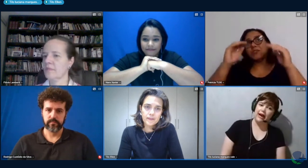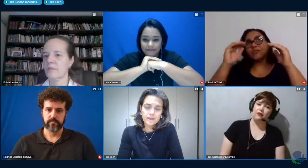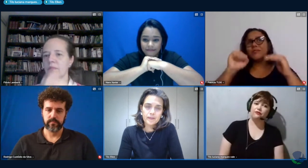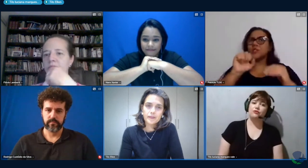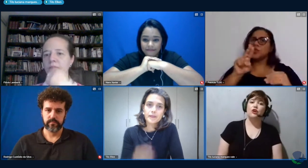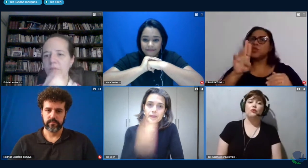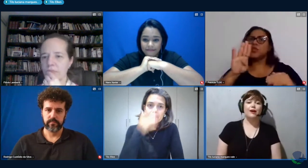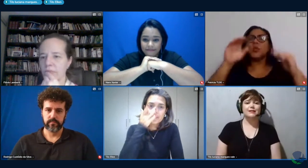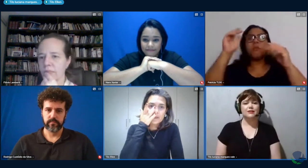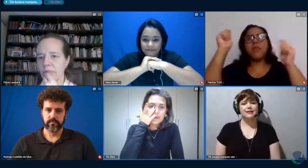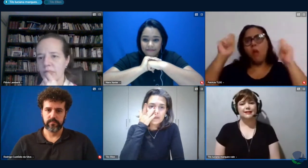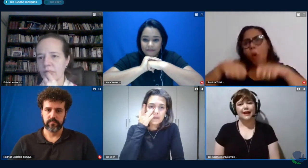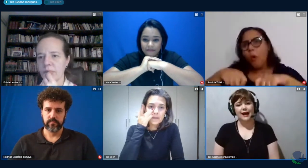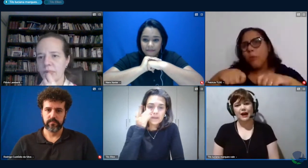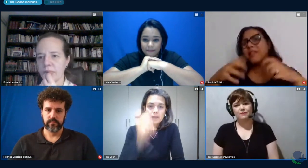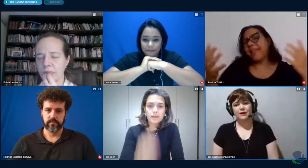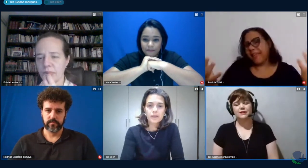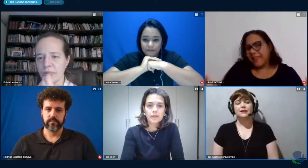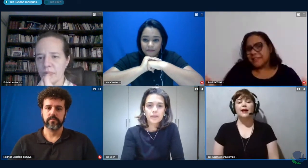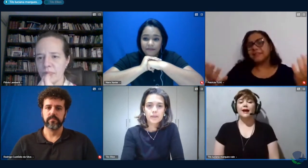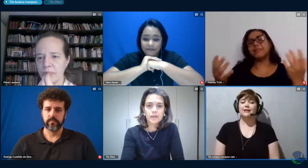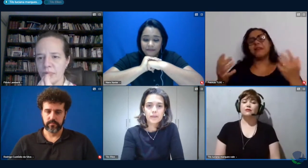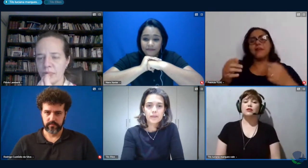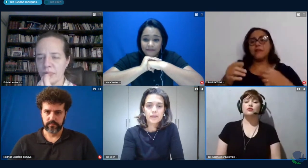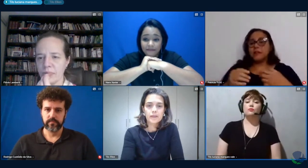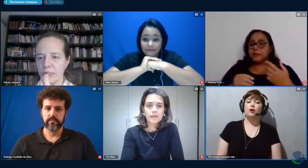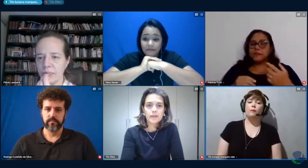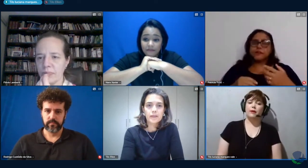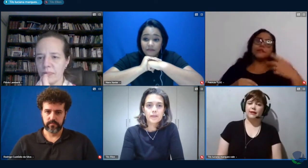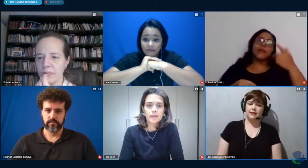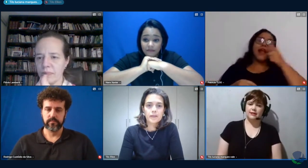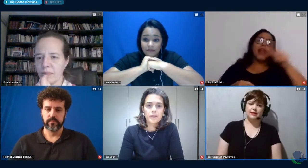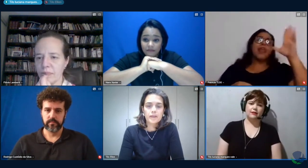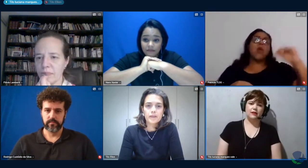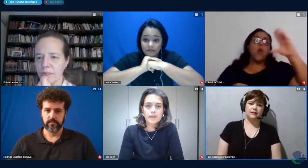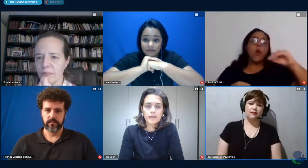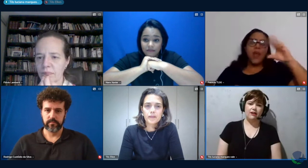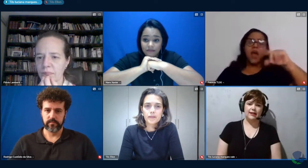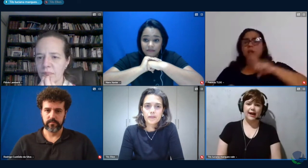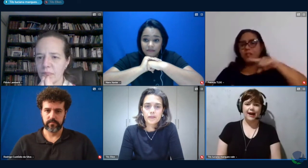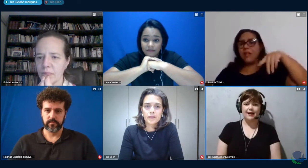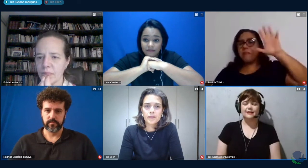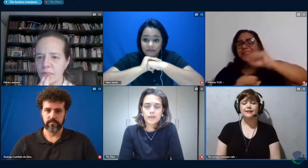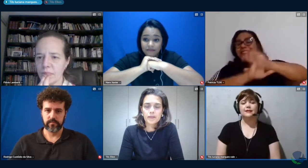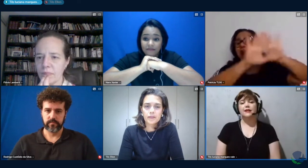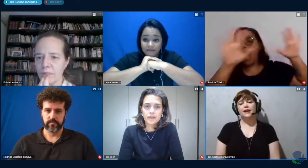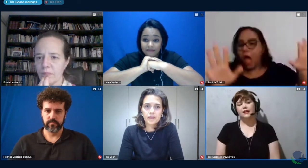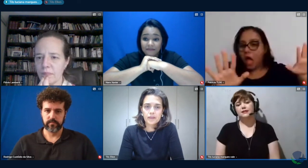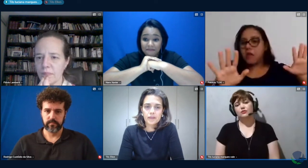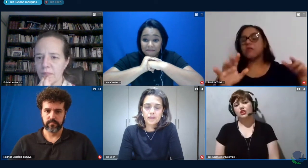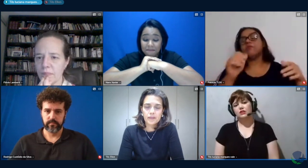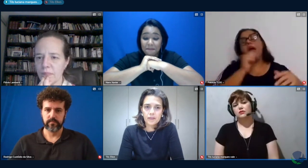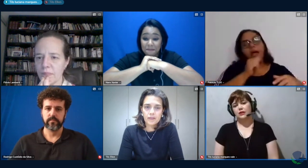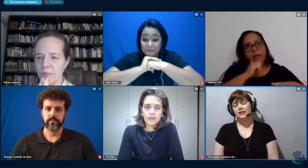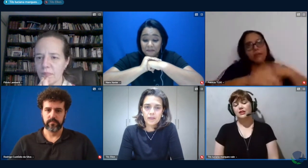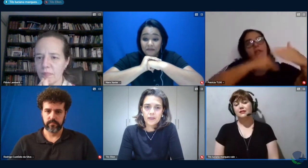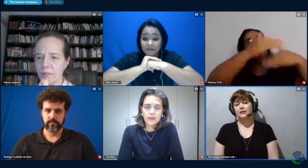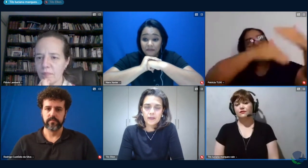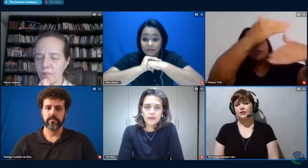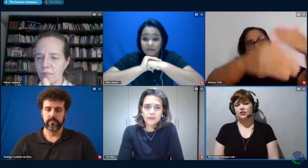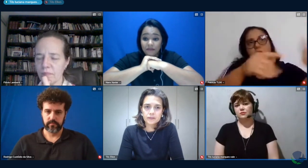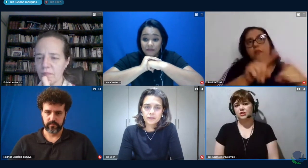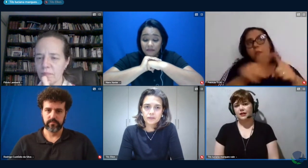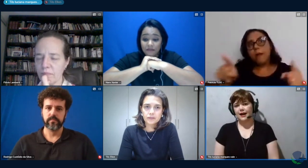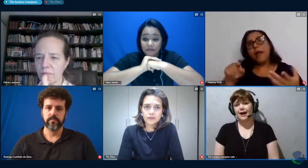não gravo, quais são as etapas, a questão das subcompetências que têm que ser avaliadas, em questão de línguas orais já